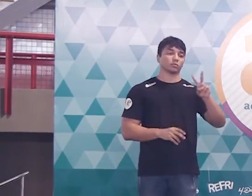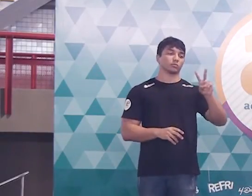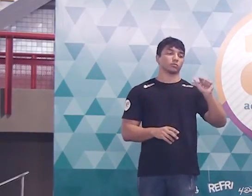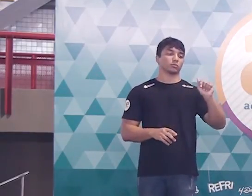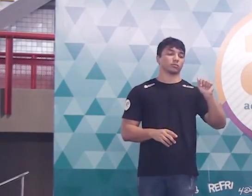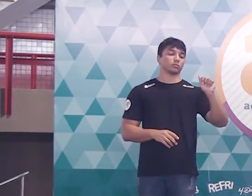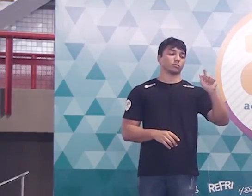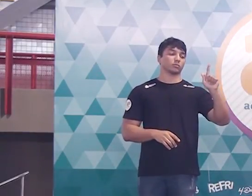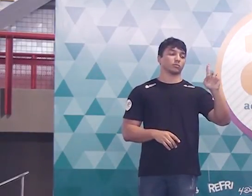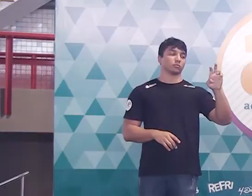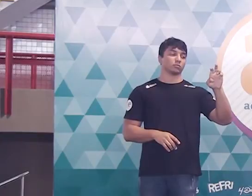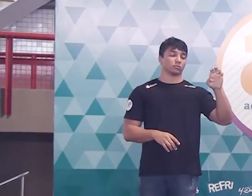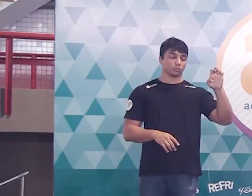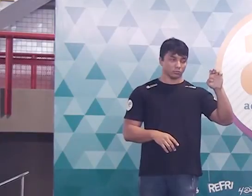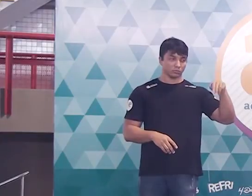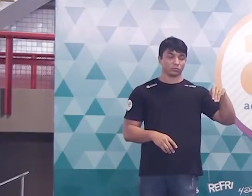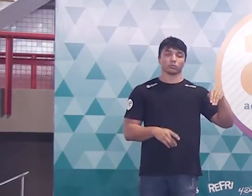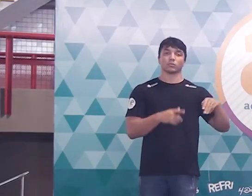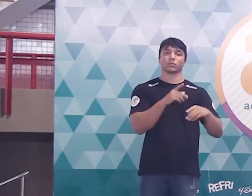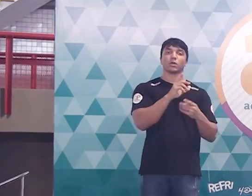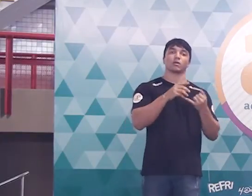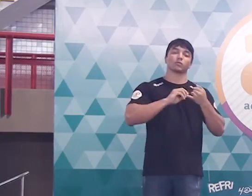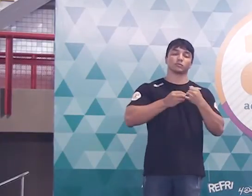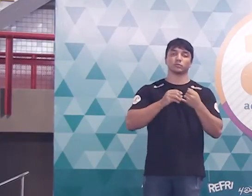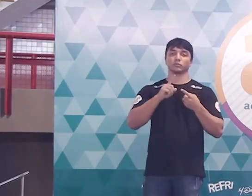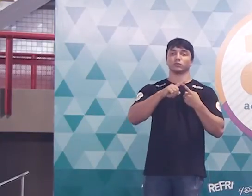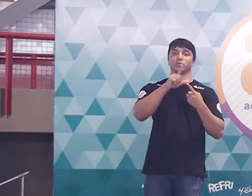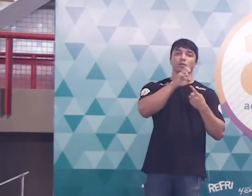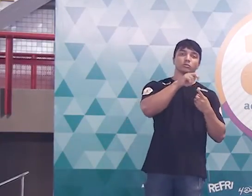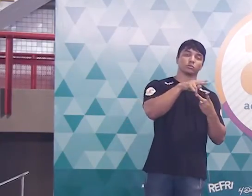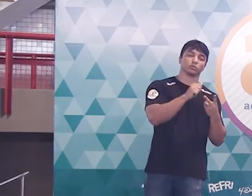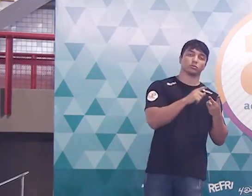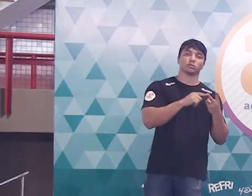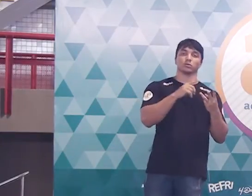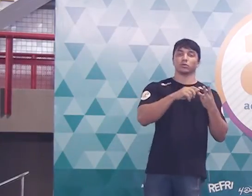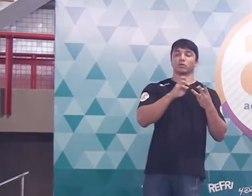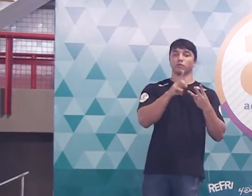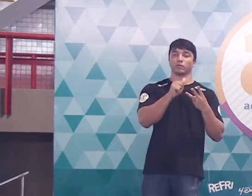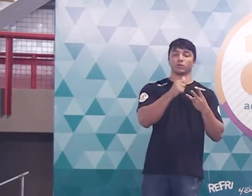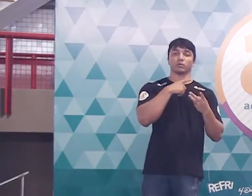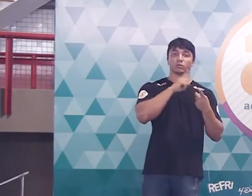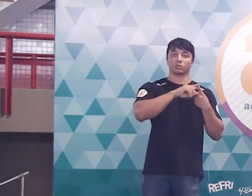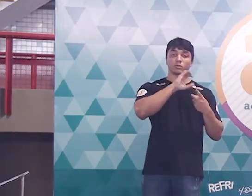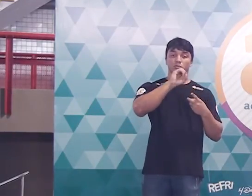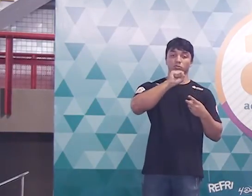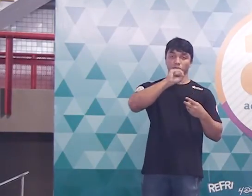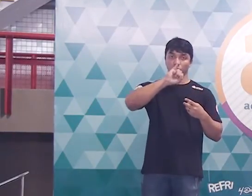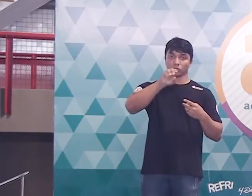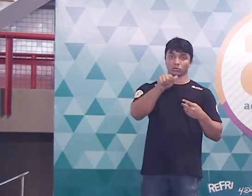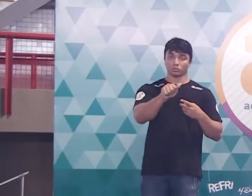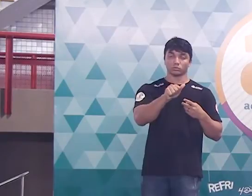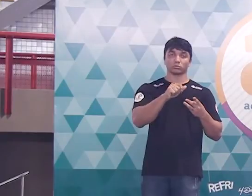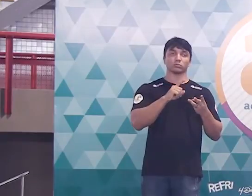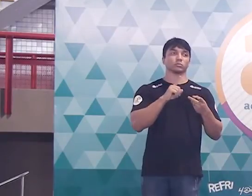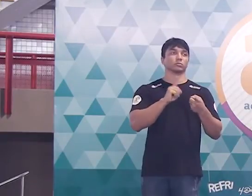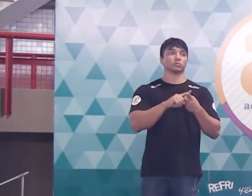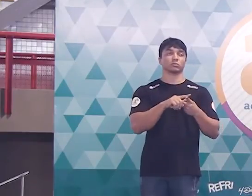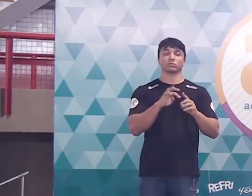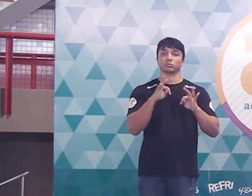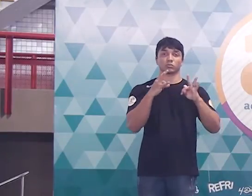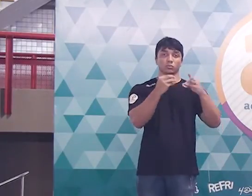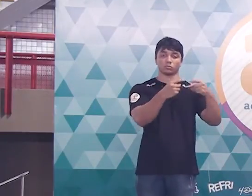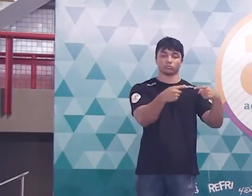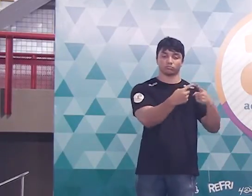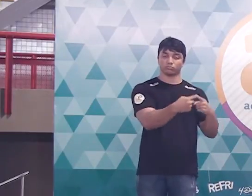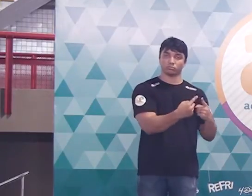Certo? Feijão, lentilha, ervilha, soja, todas são leguminosas. Lázaro, qual é